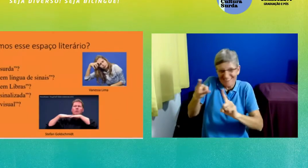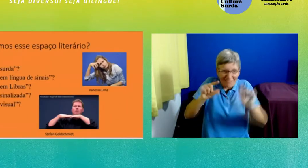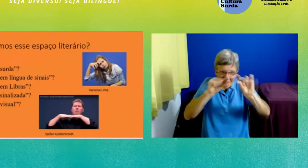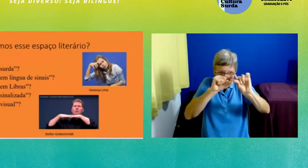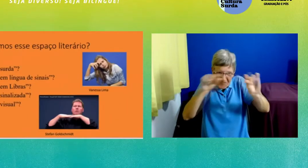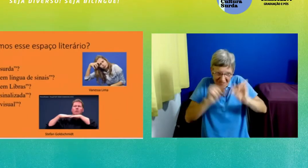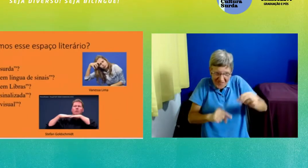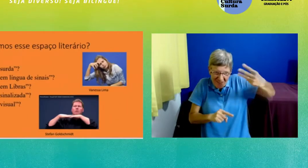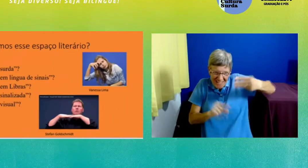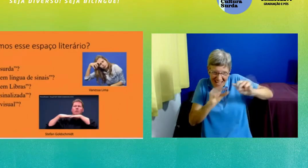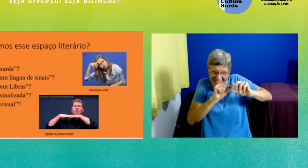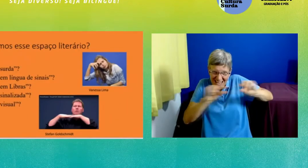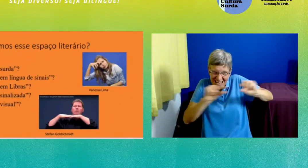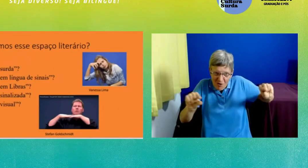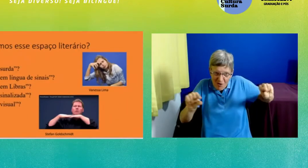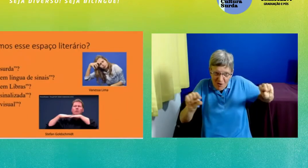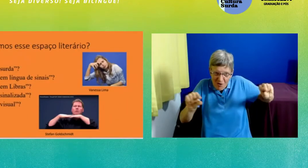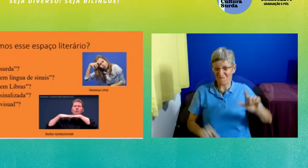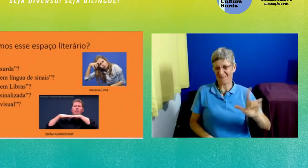sinais,